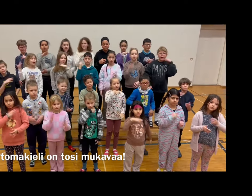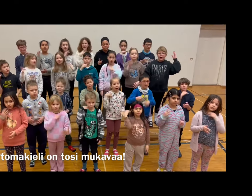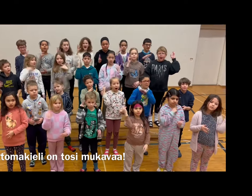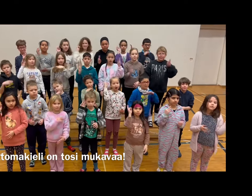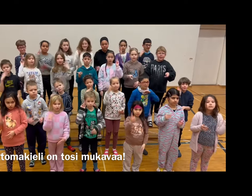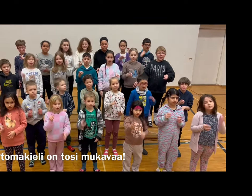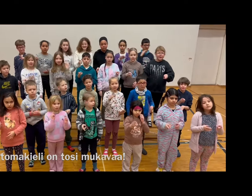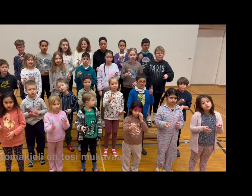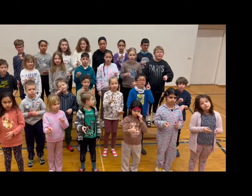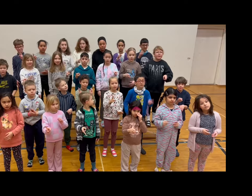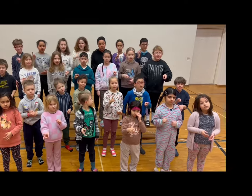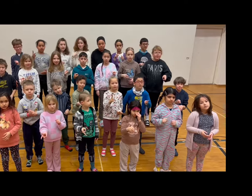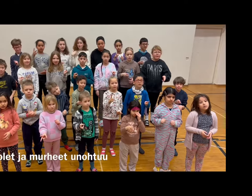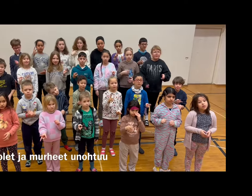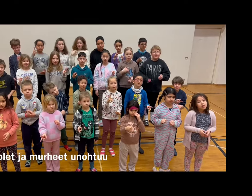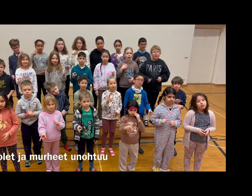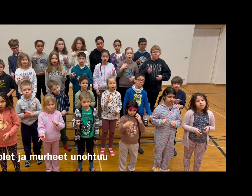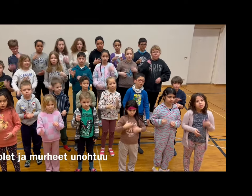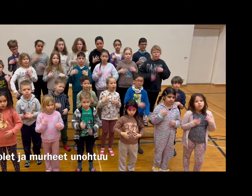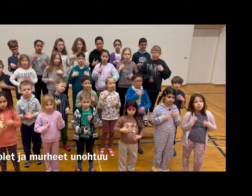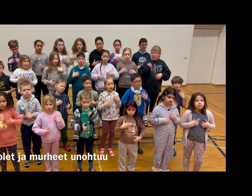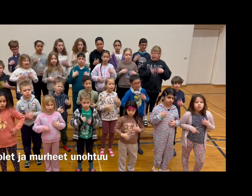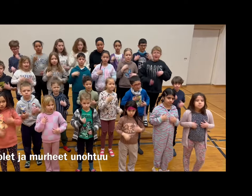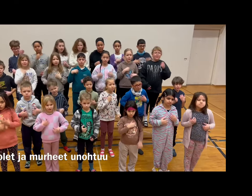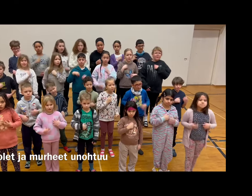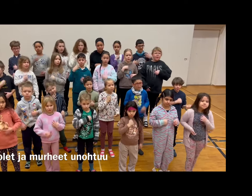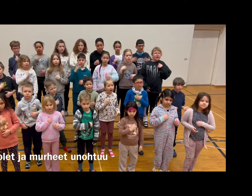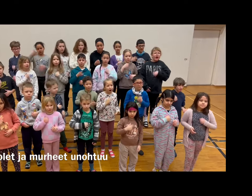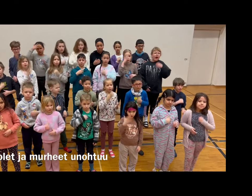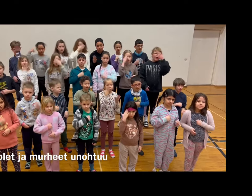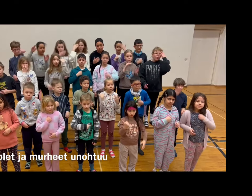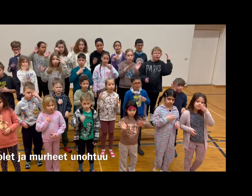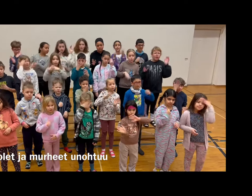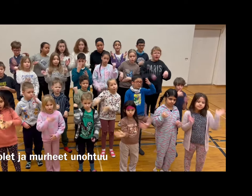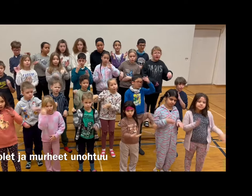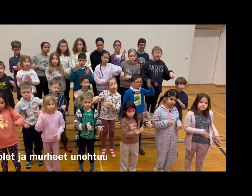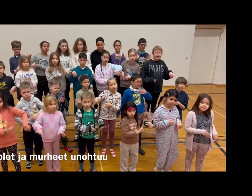Tulkaa kaikki mukaan viittomaan. Viittomakieli on tosi mukavaa.